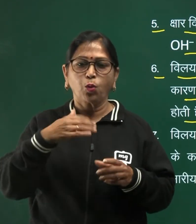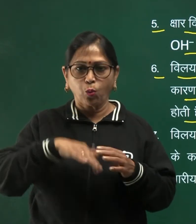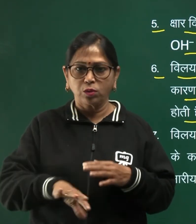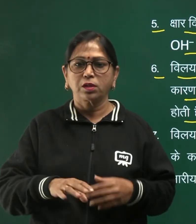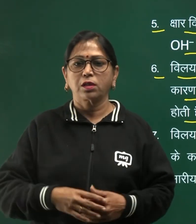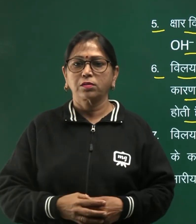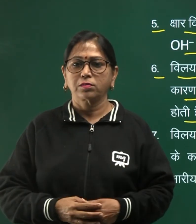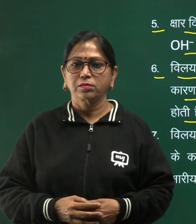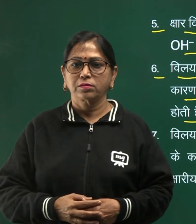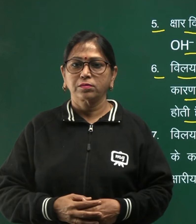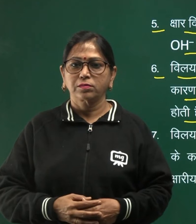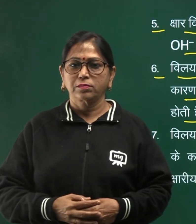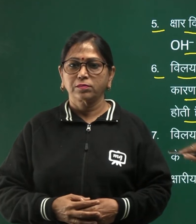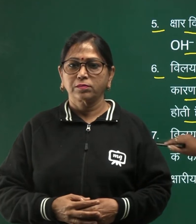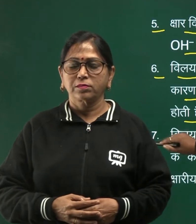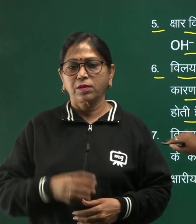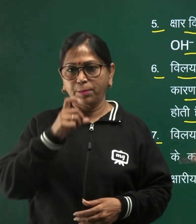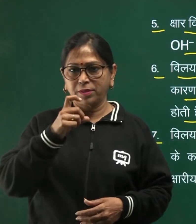अम्लीय होती है